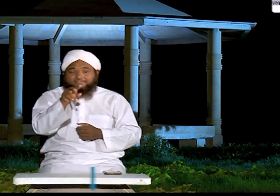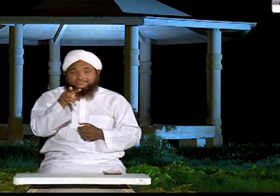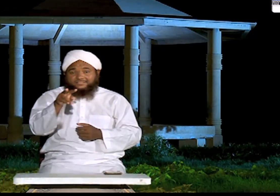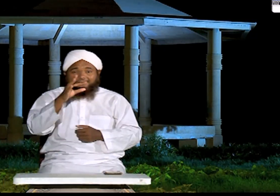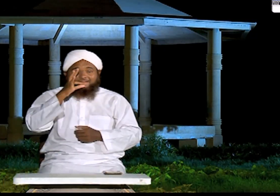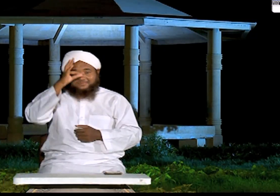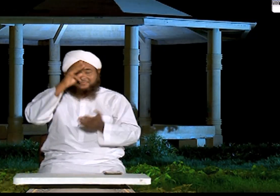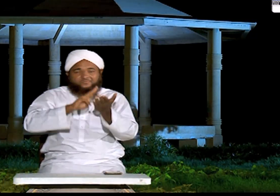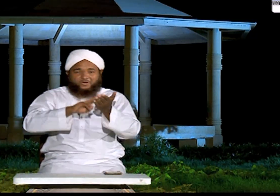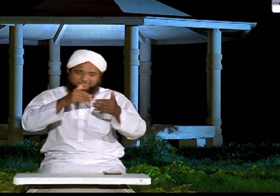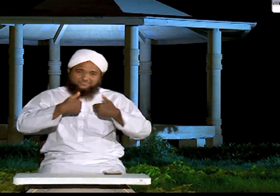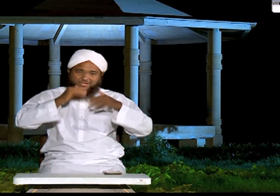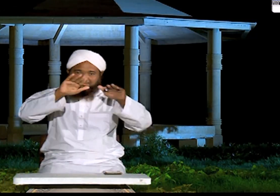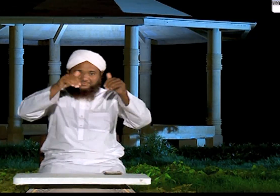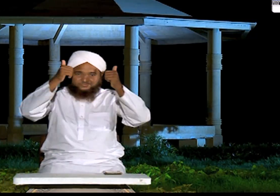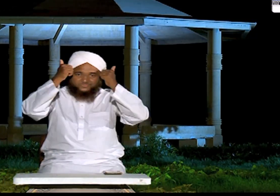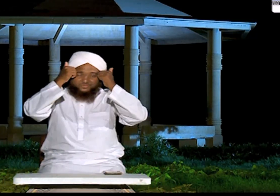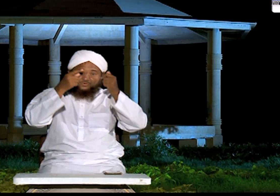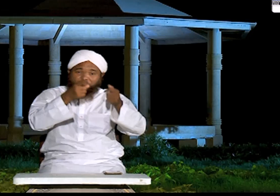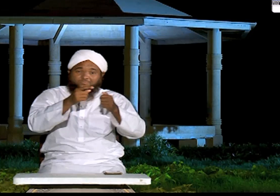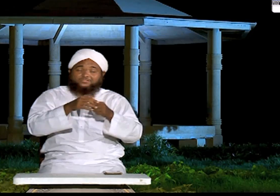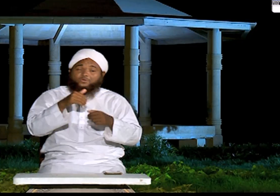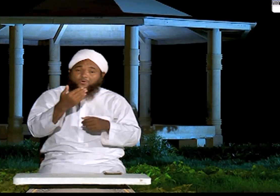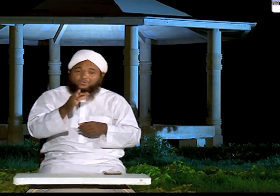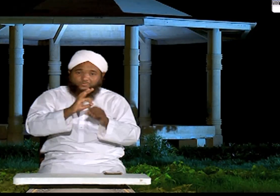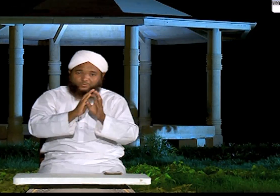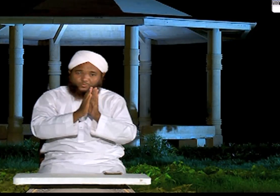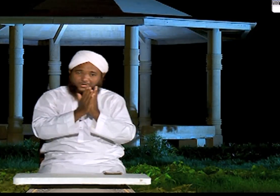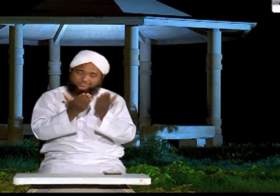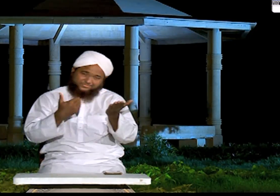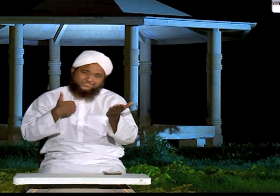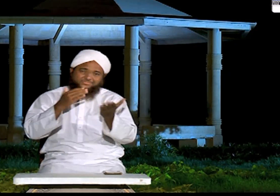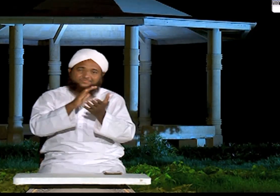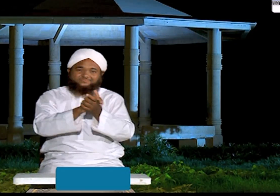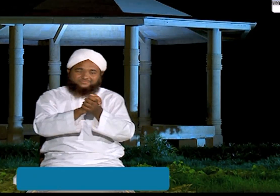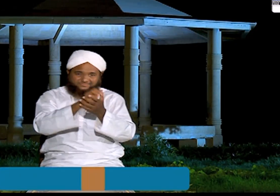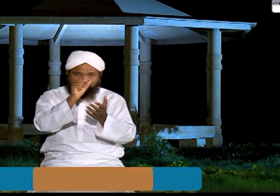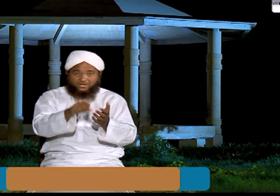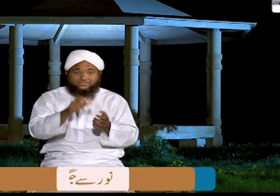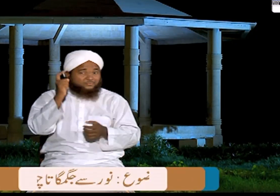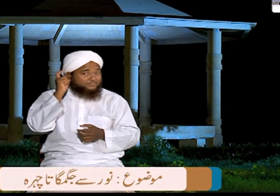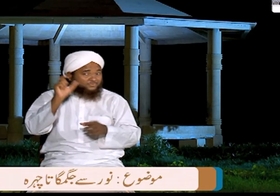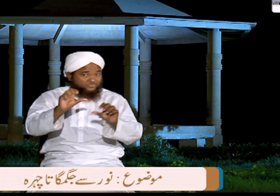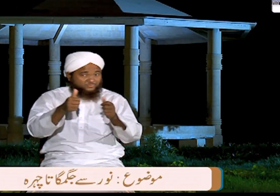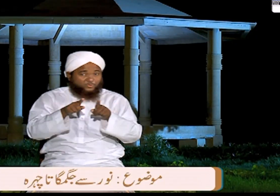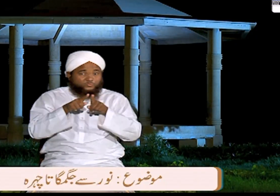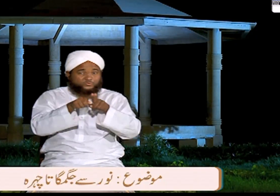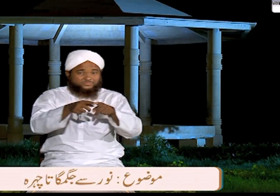آپ پر قربان میں آپ پر اور قرآن مجید پر ایمان لاتا ہوں آپ کے دین اور سنت کو اپناتا ہوں